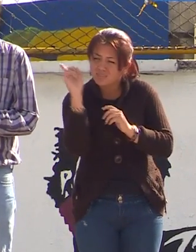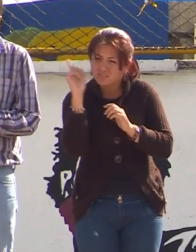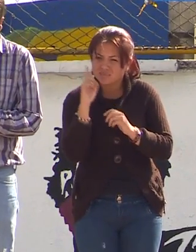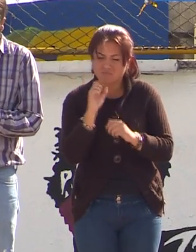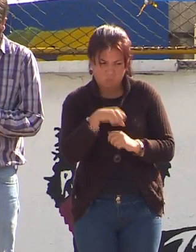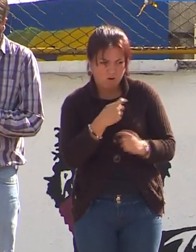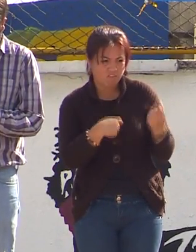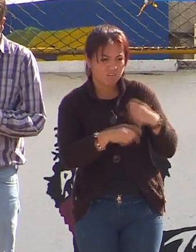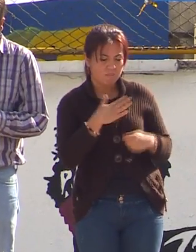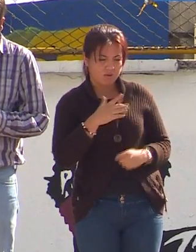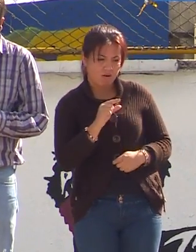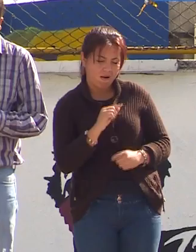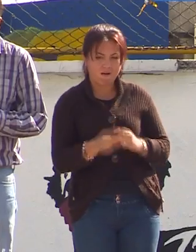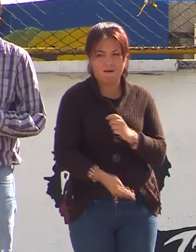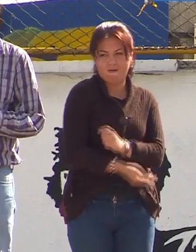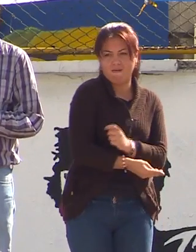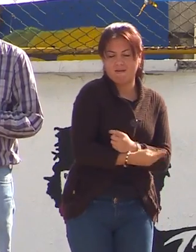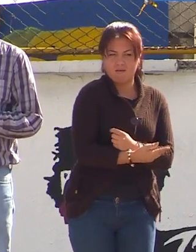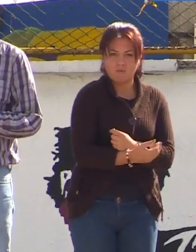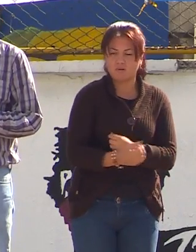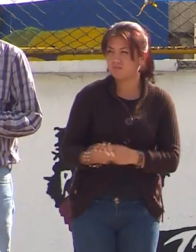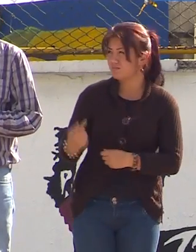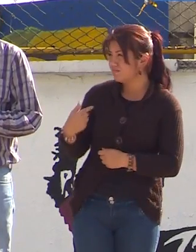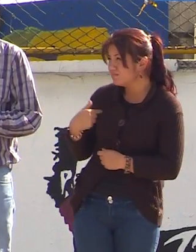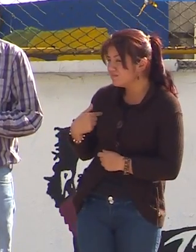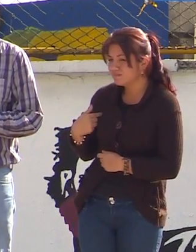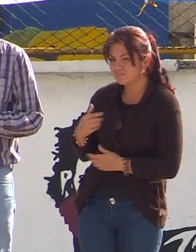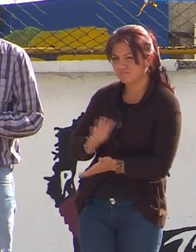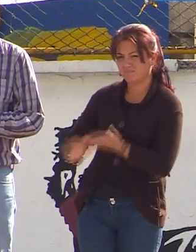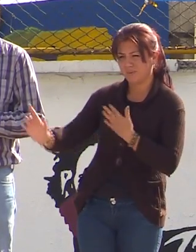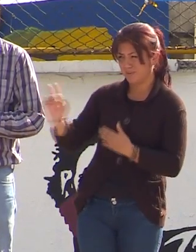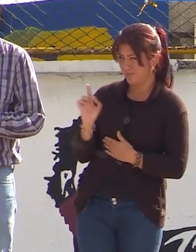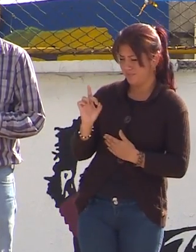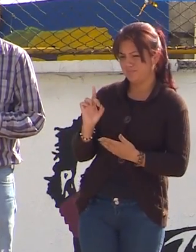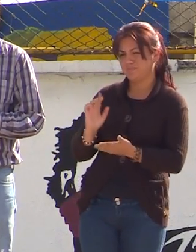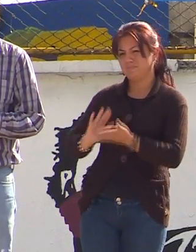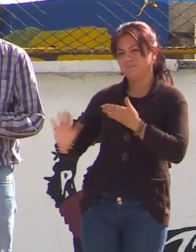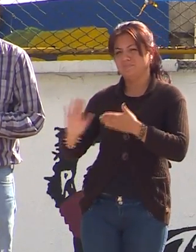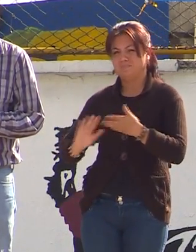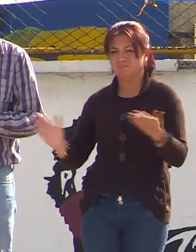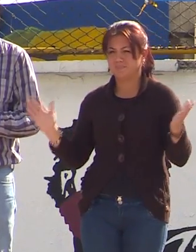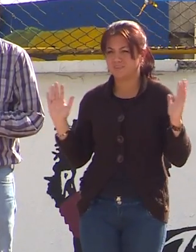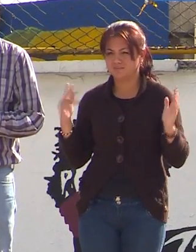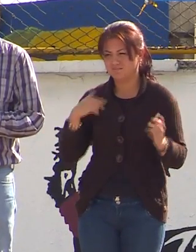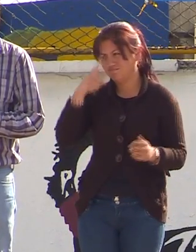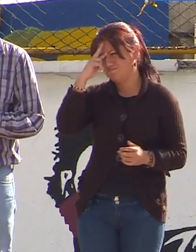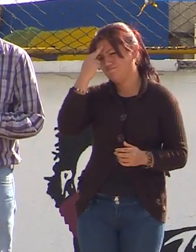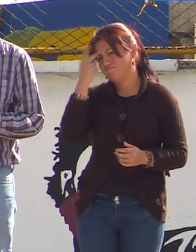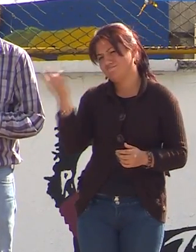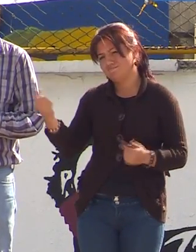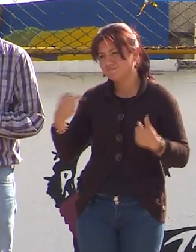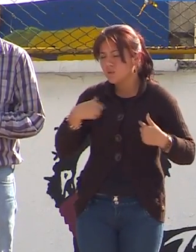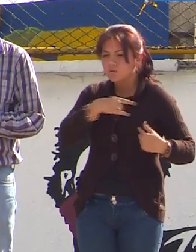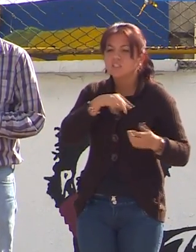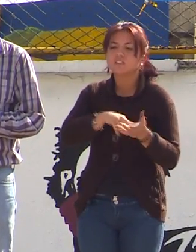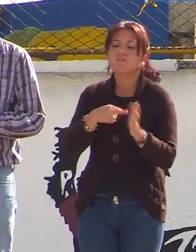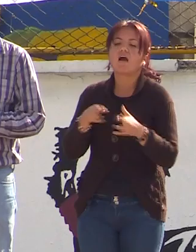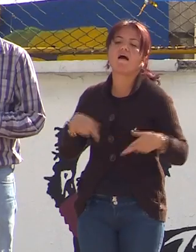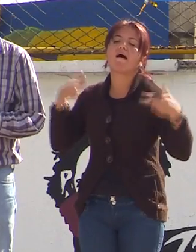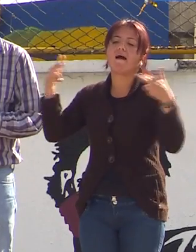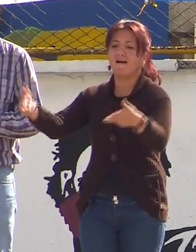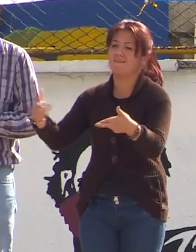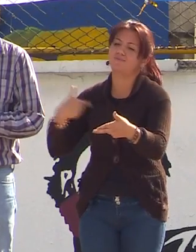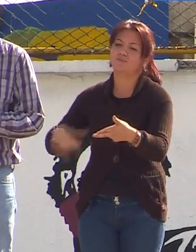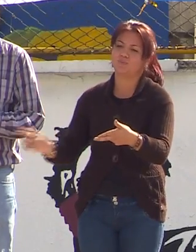universidad. ¡Cuán equivocado! Esta universidad no se regala.